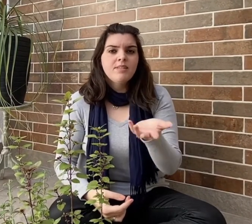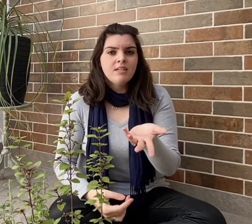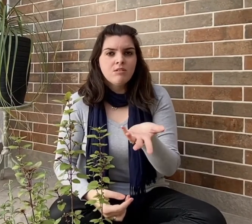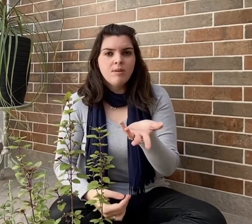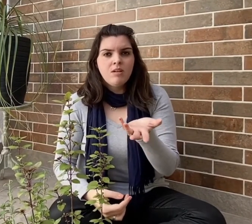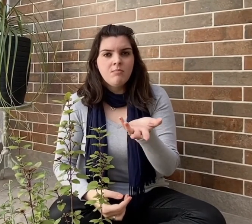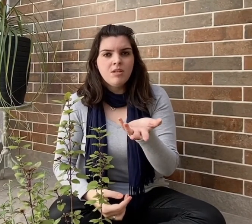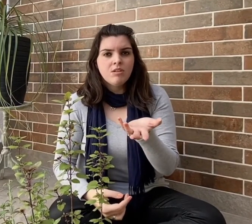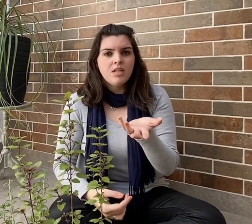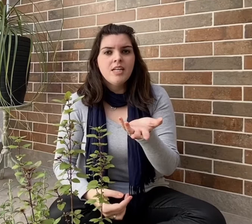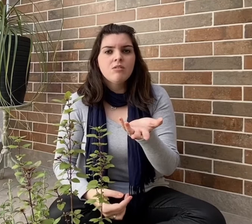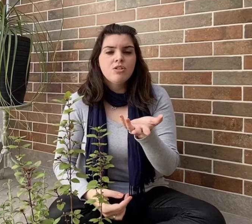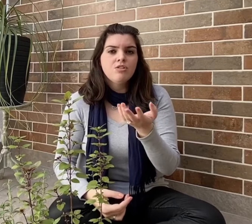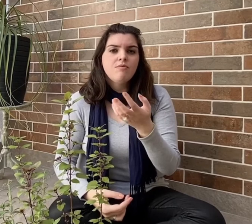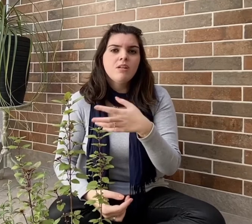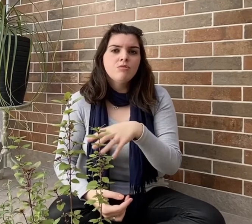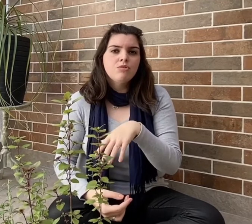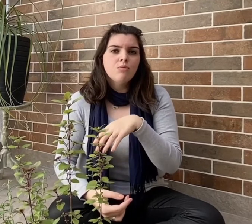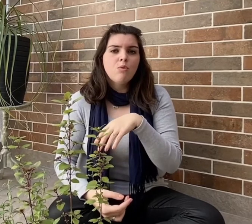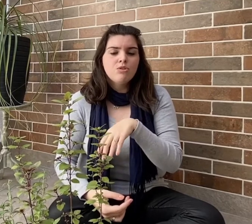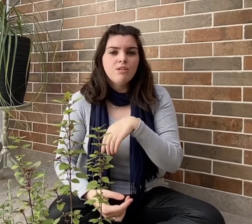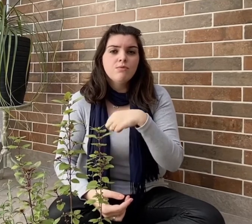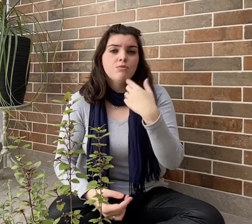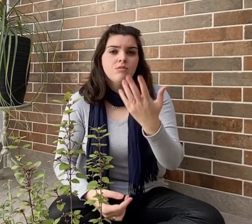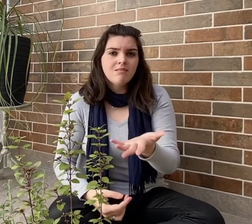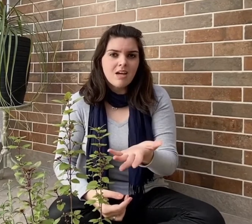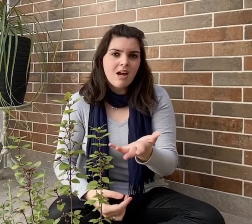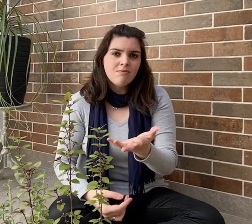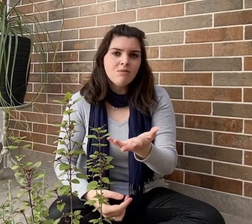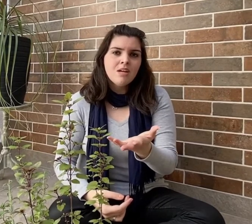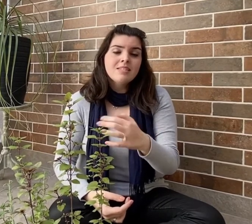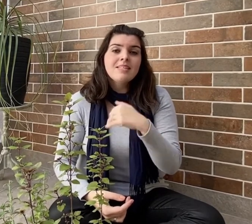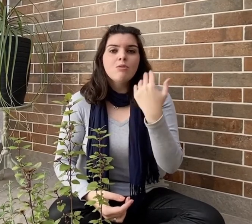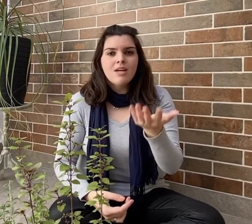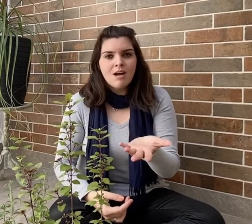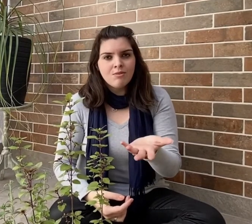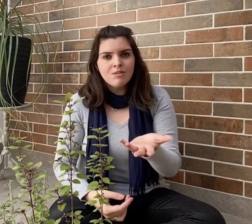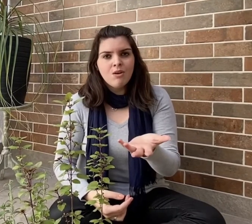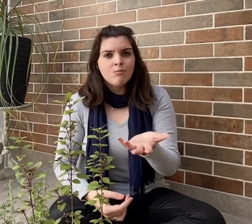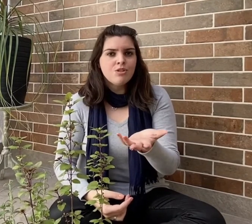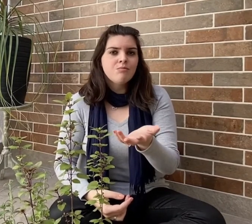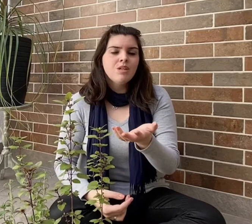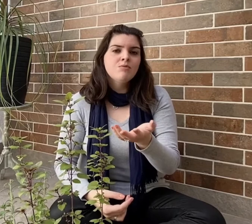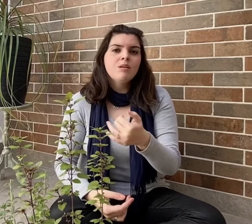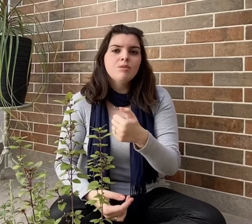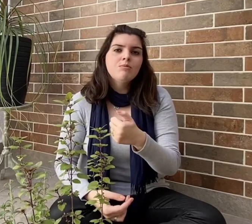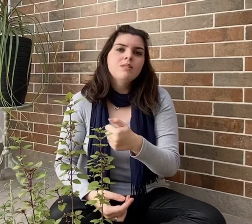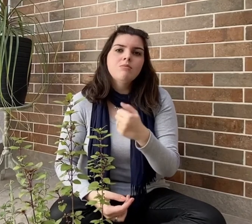optando pelo alimento orgânico, a gente está falando de um cultivo sustentável, saudável, né? Onde não temos a poluição nem